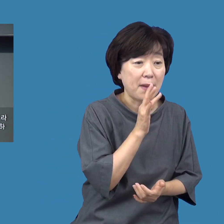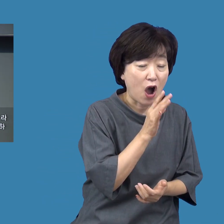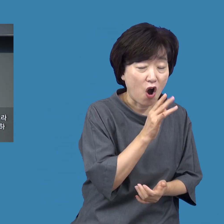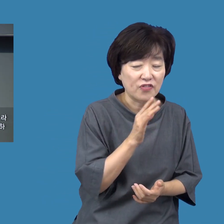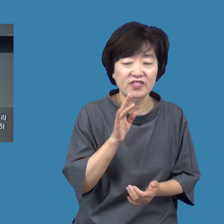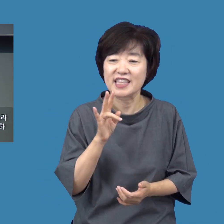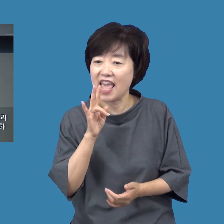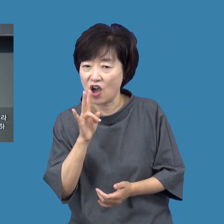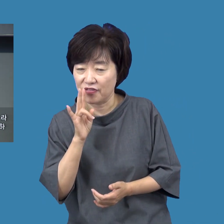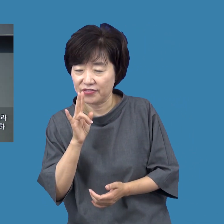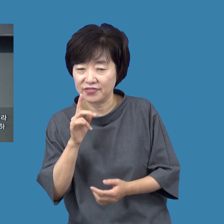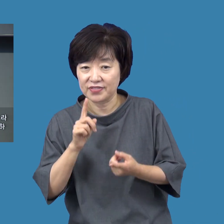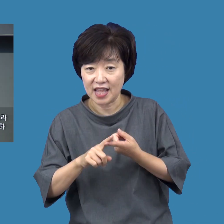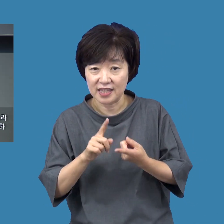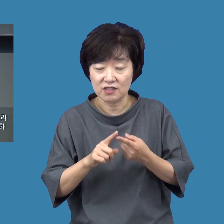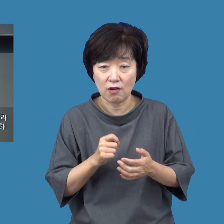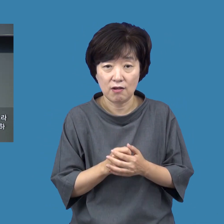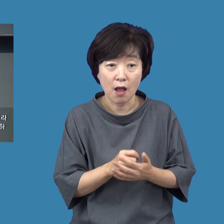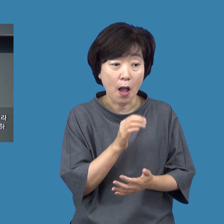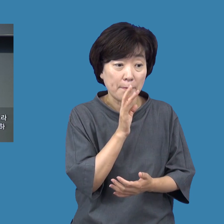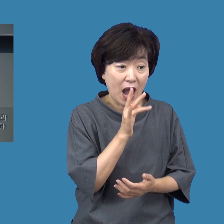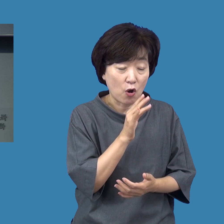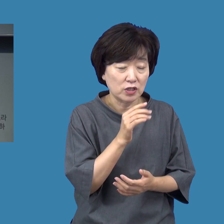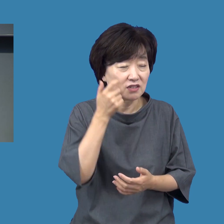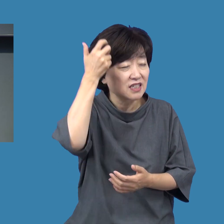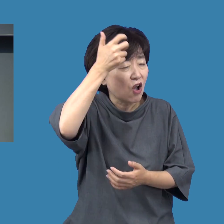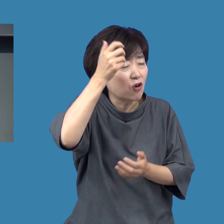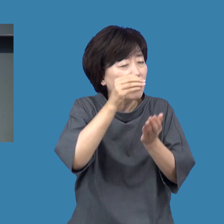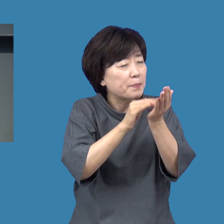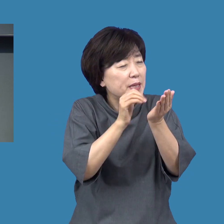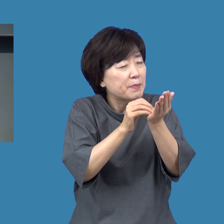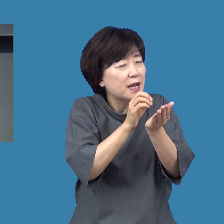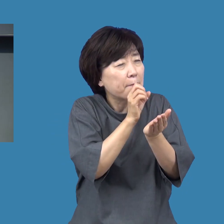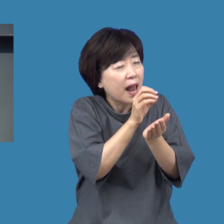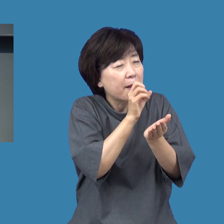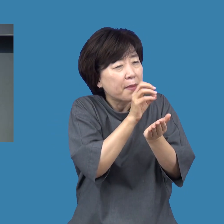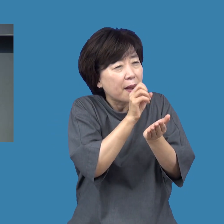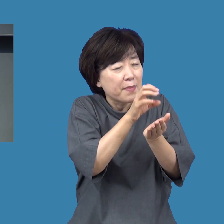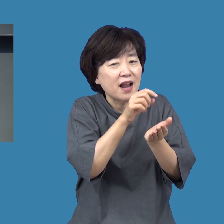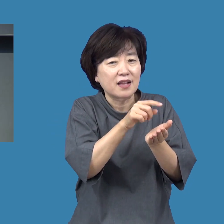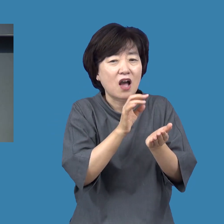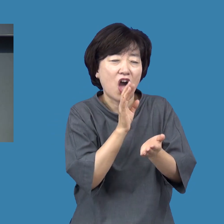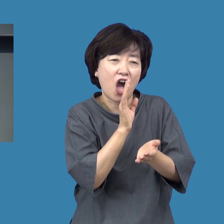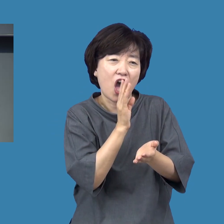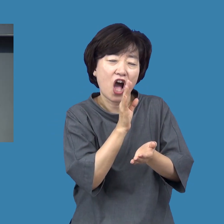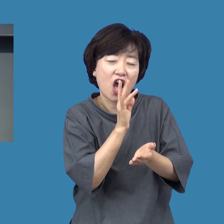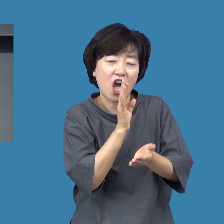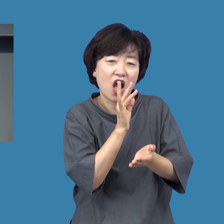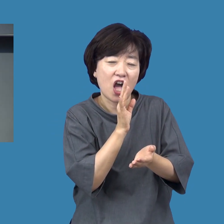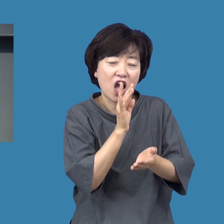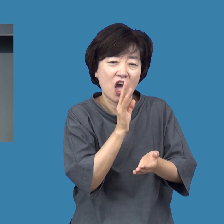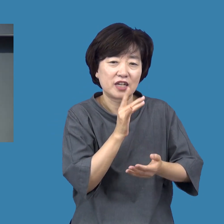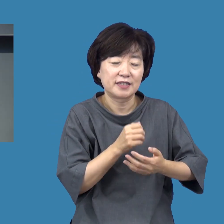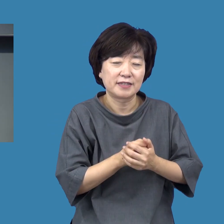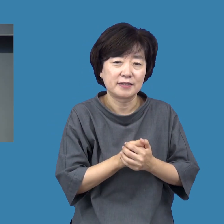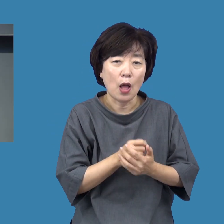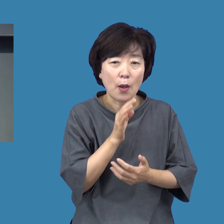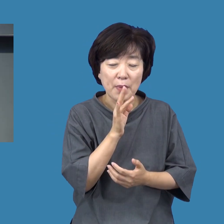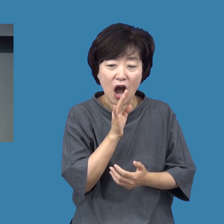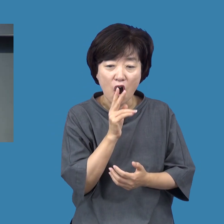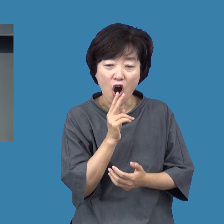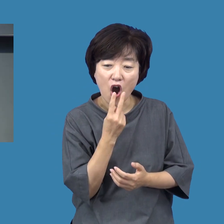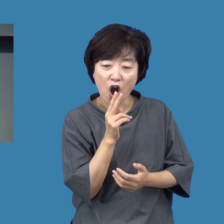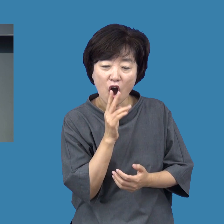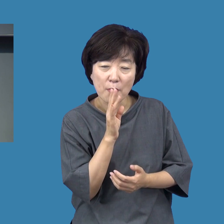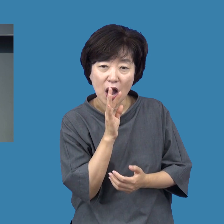정의합니다. 방언은 영으로 비밀을 말하는 것이래요. 그렇죠? 네, 이거 성경 말씀입니다. 그대로 방언은 영으로 비밀을